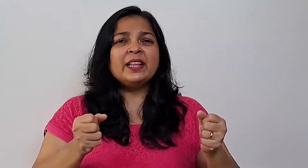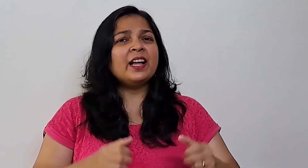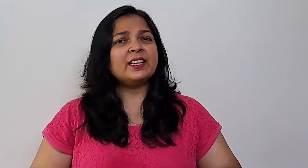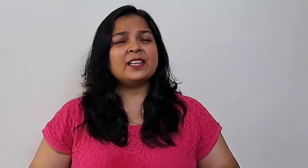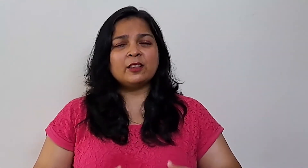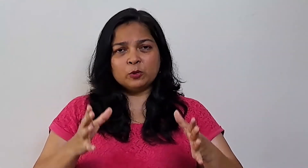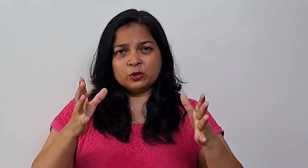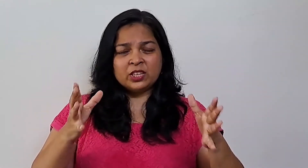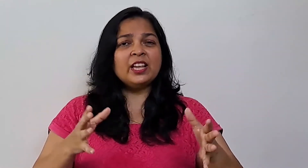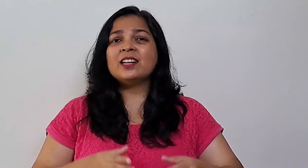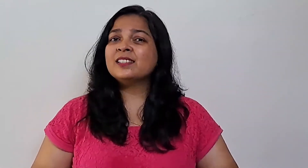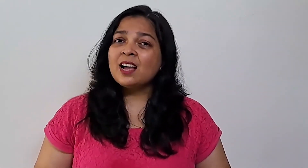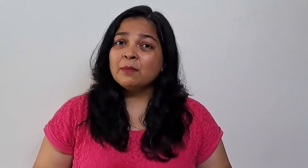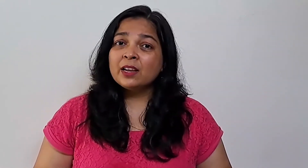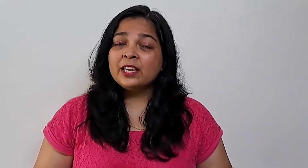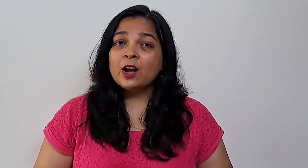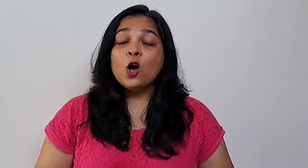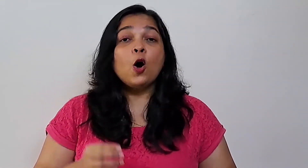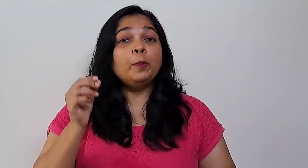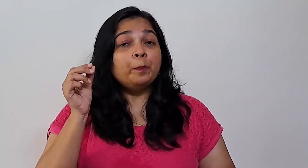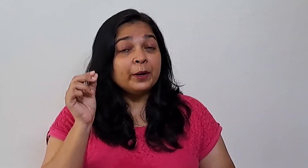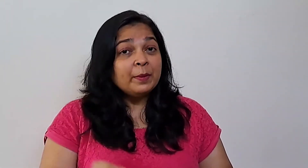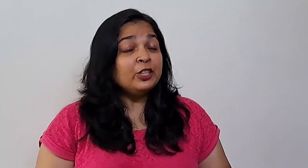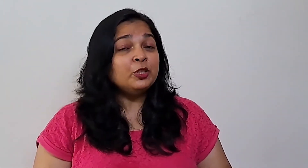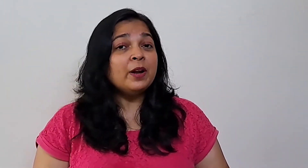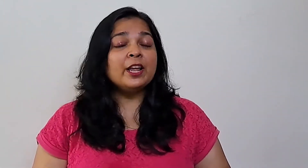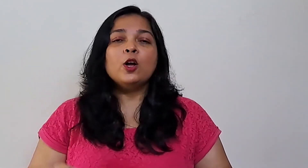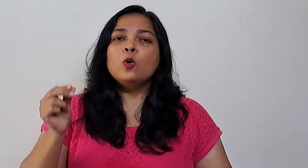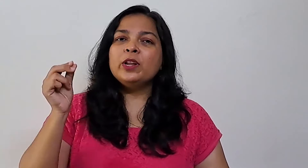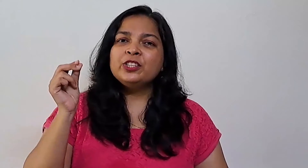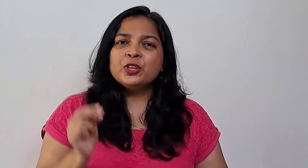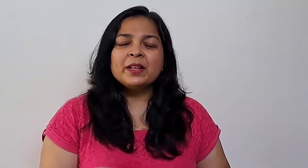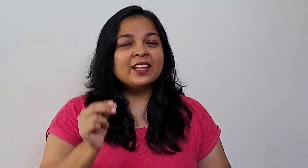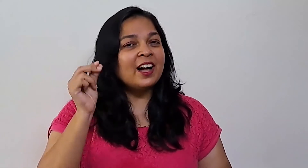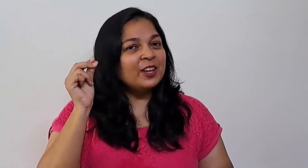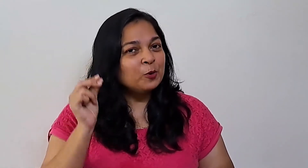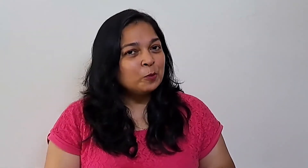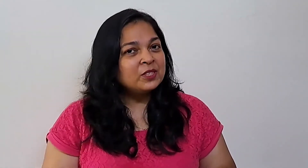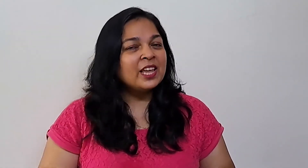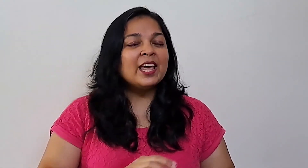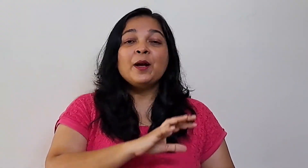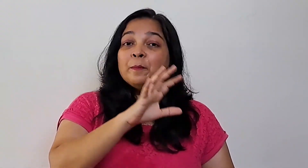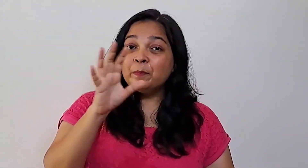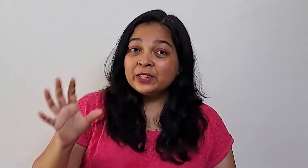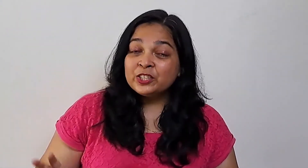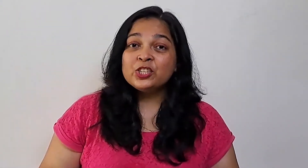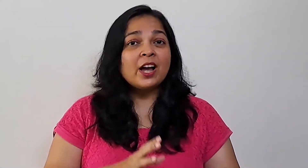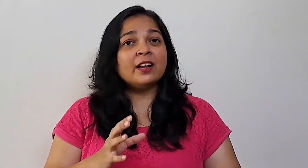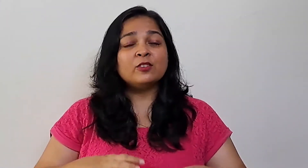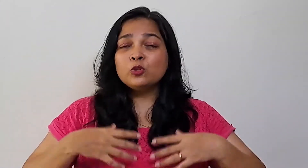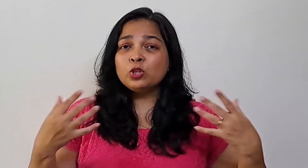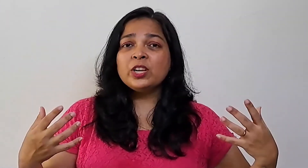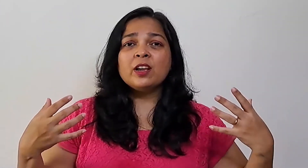उन्होंने उस स्थिति का सामना किया, उस हालात का सामना किया, परमेश्वर ने चमत्कार के रूप में बचाया।